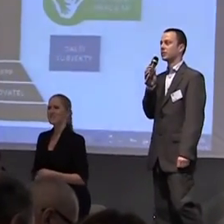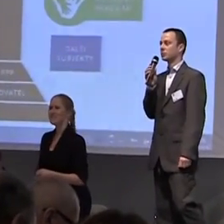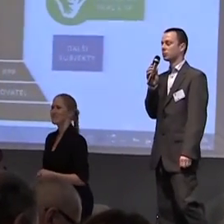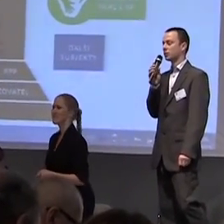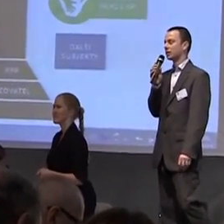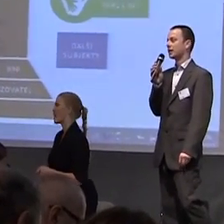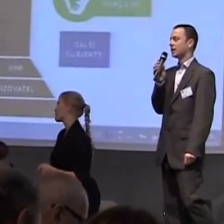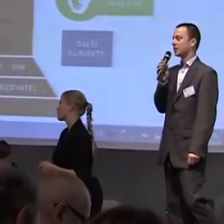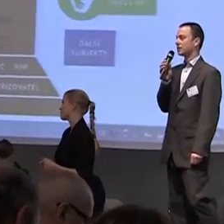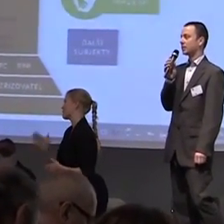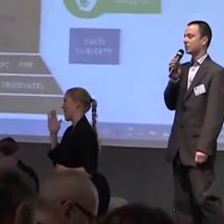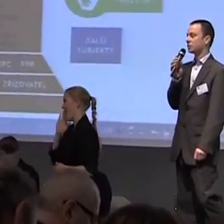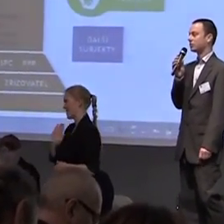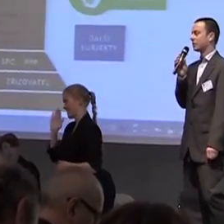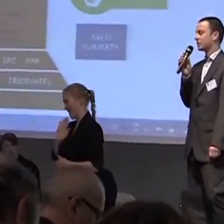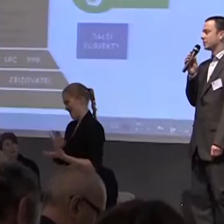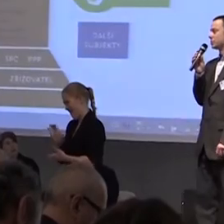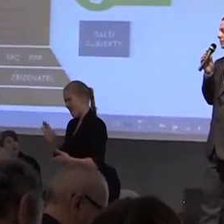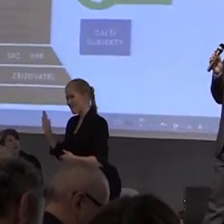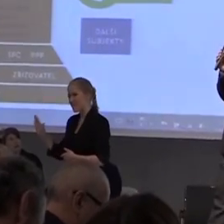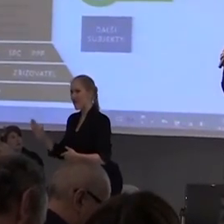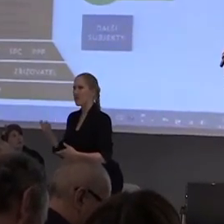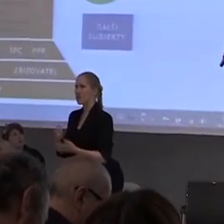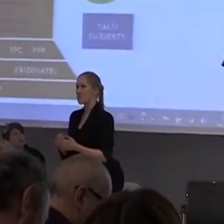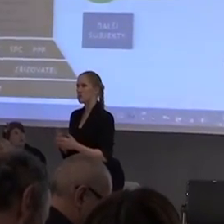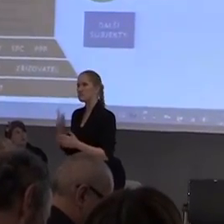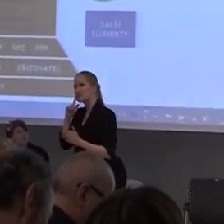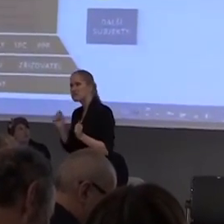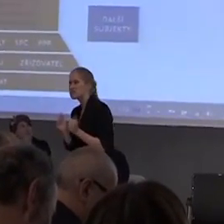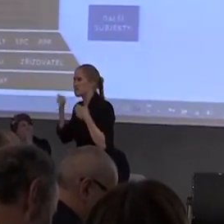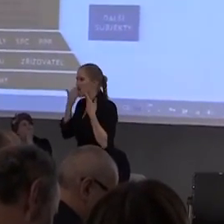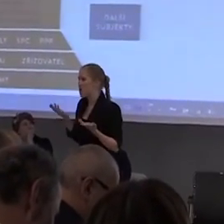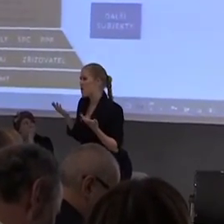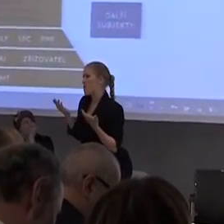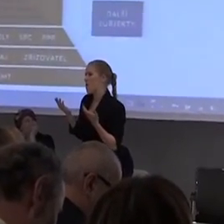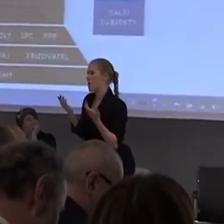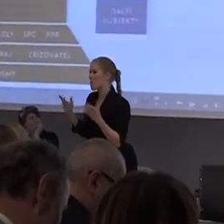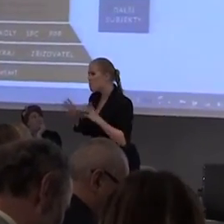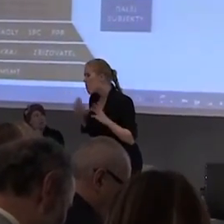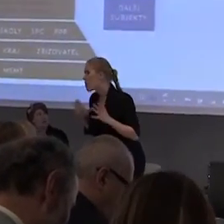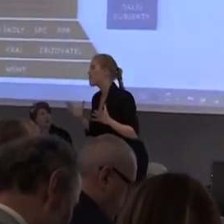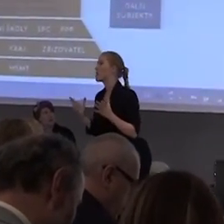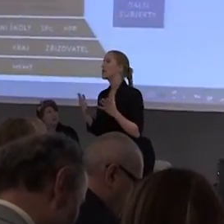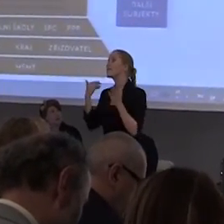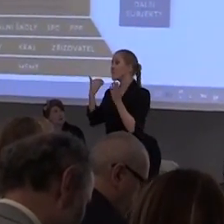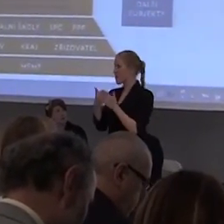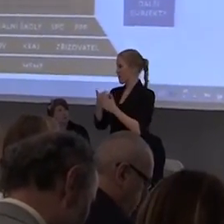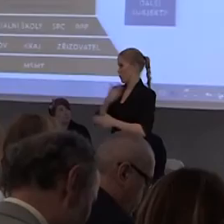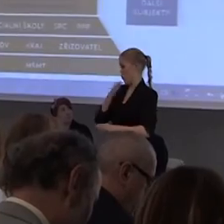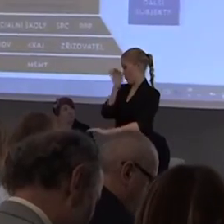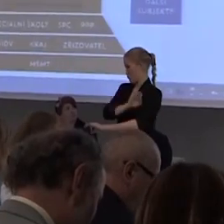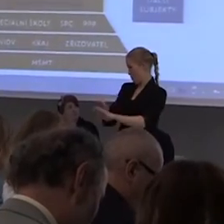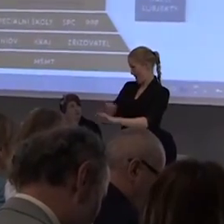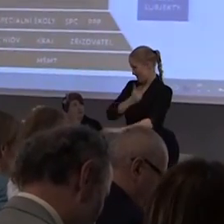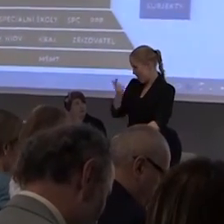nebo těch nejistot existenčních a jiných, které tady zmínila, tak jsme se snažili odpovědět právě